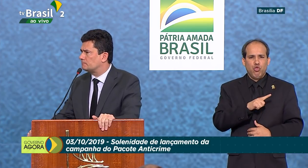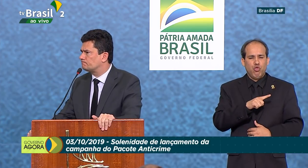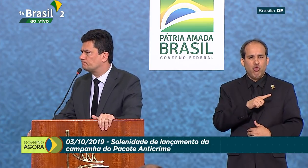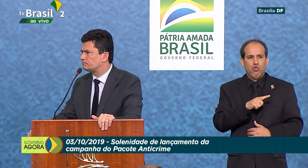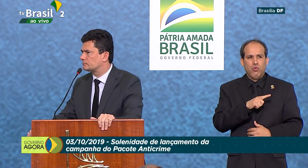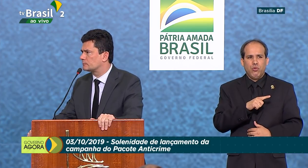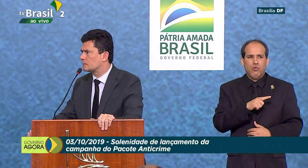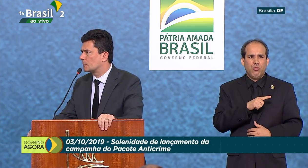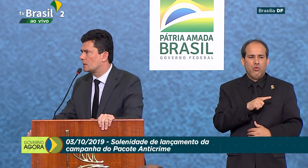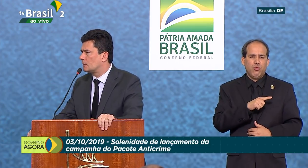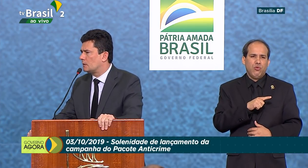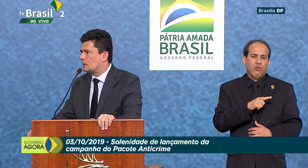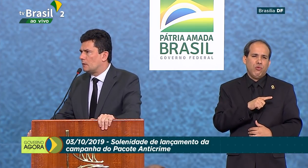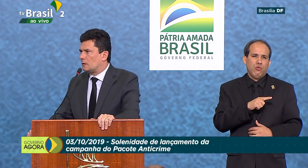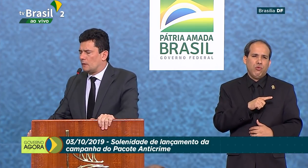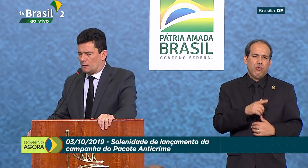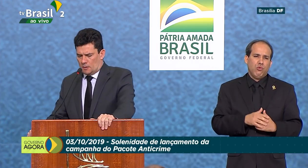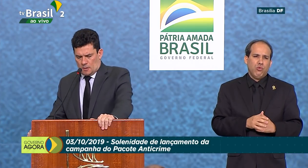certa